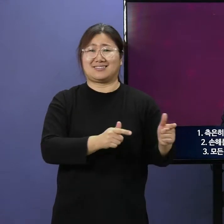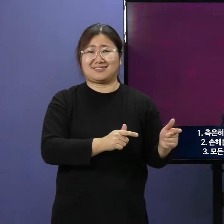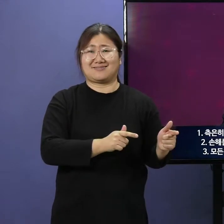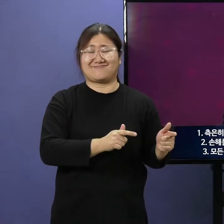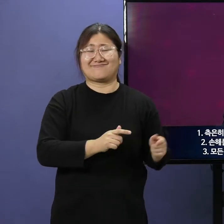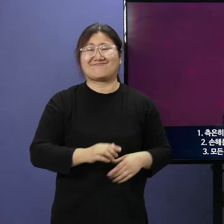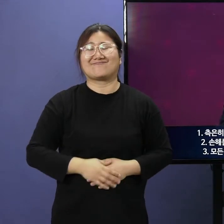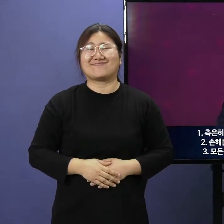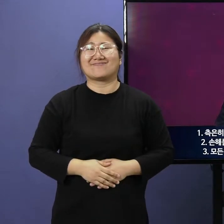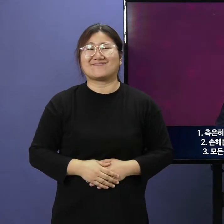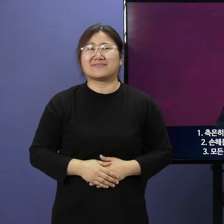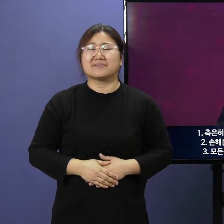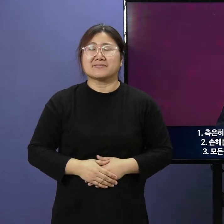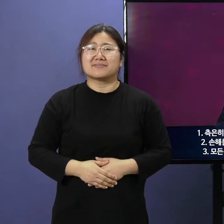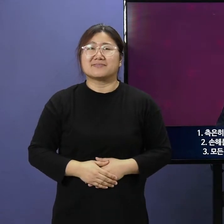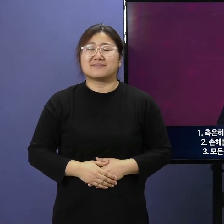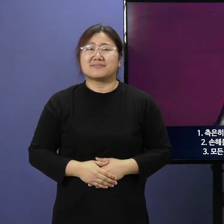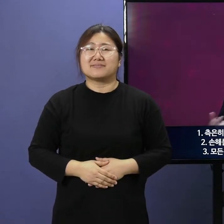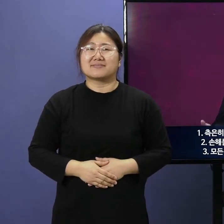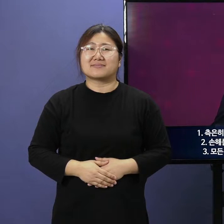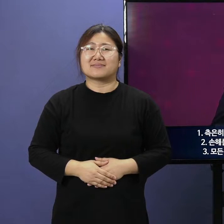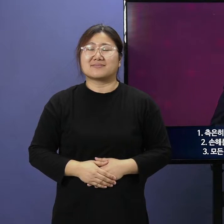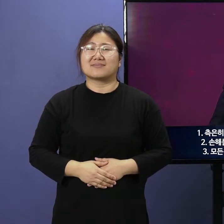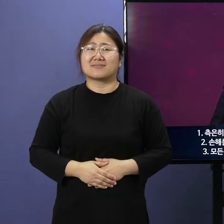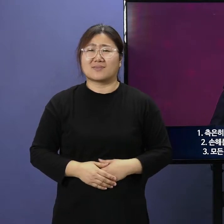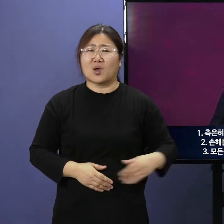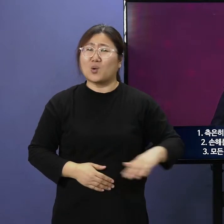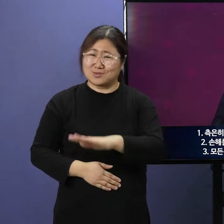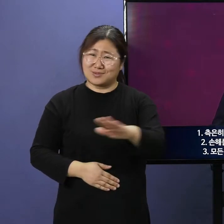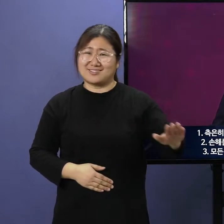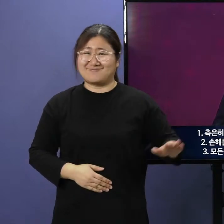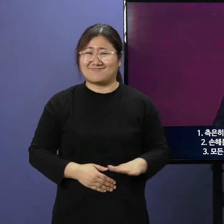여러분, 우리는 이 두 아들과 같습니다.